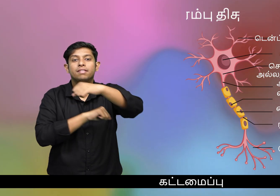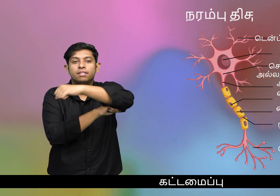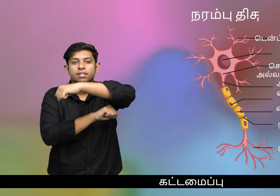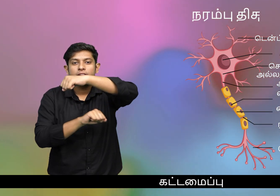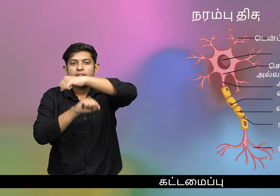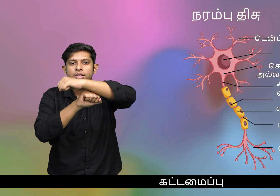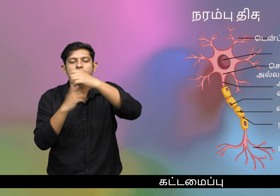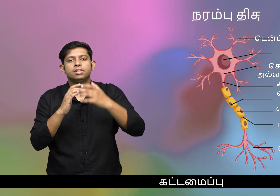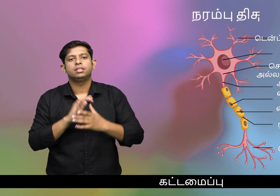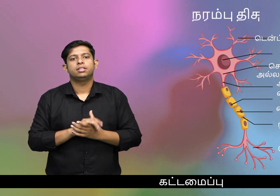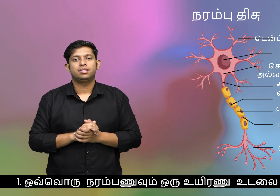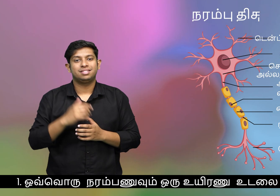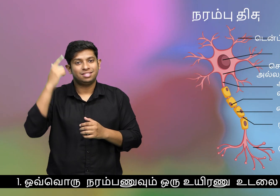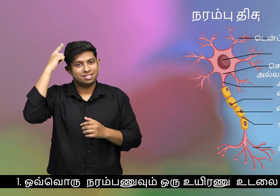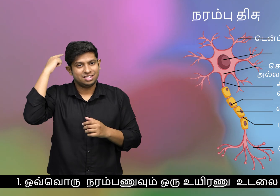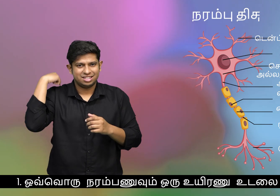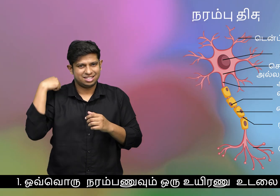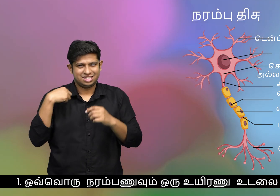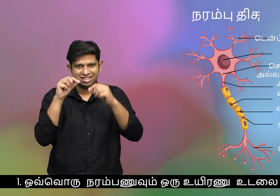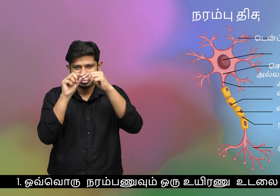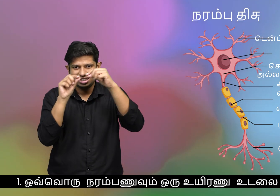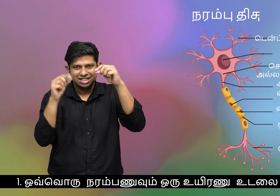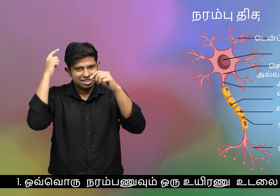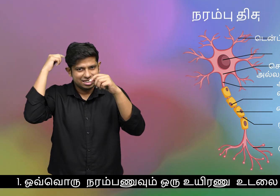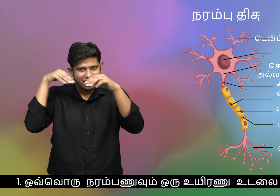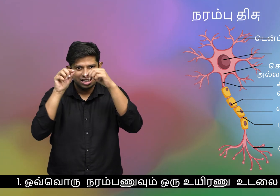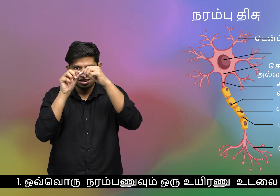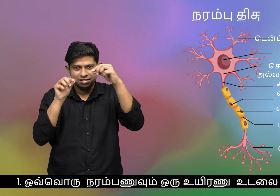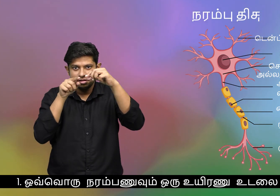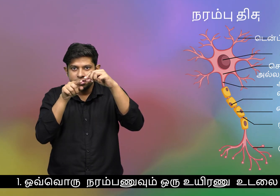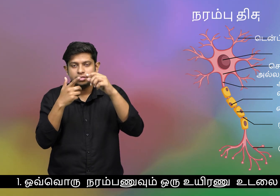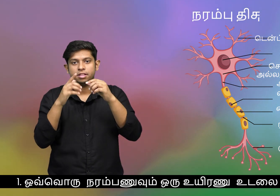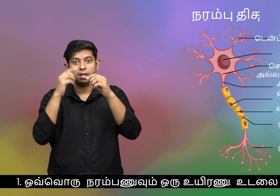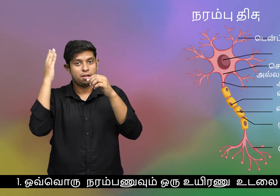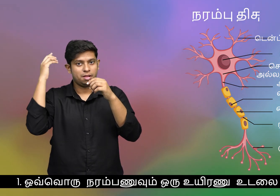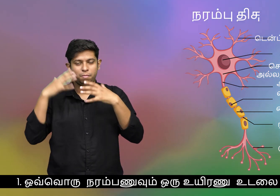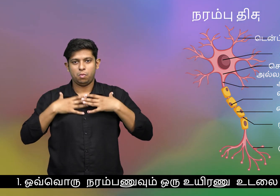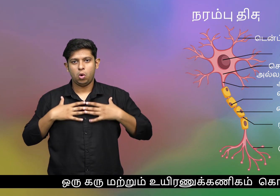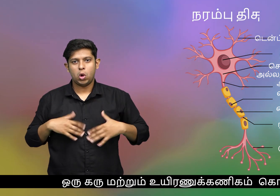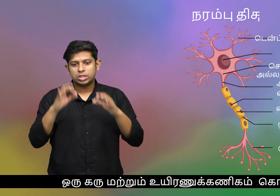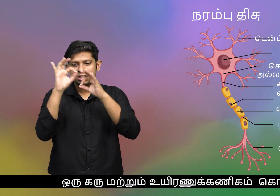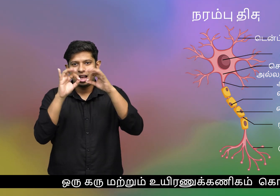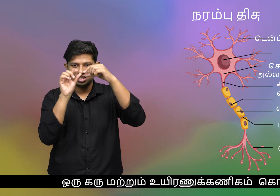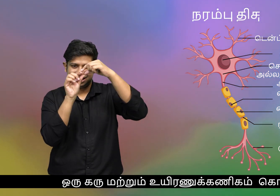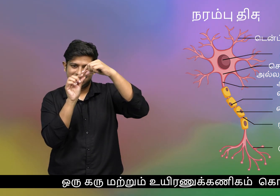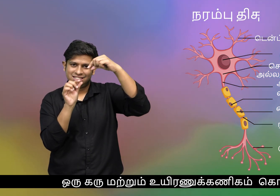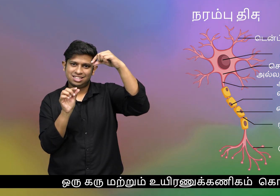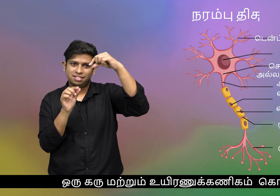கட்டமைப்பு. ஒவ்வொரு நரம்பணுவும் ஒரு உயிரணு உடலை கொண்டுள்ளது. ஒரு கரு மற்றும் உயிரணு